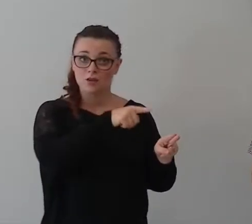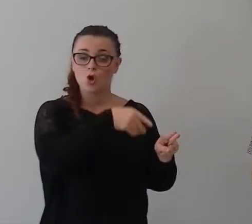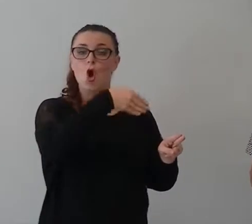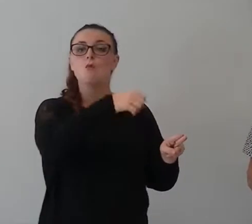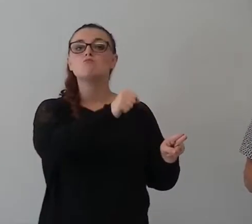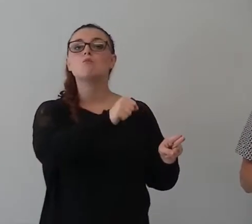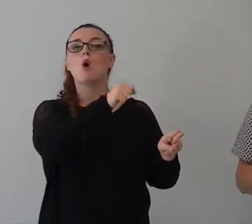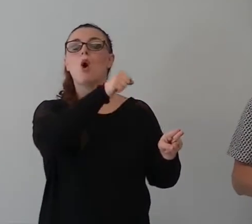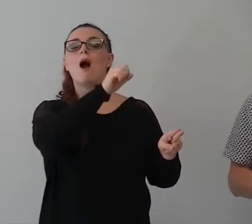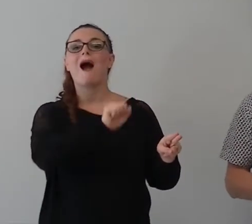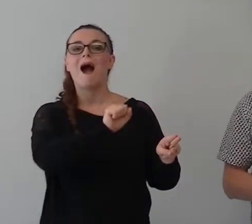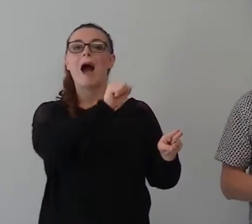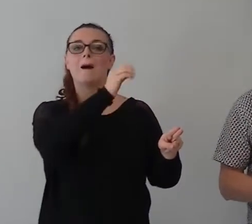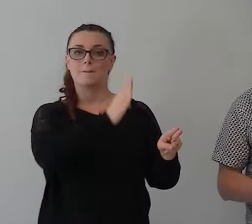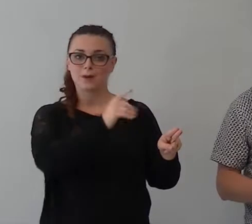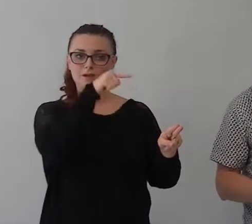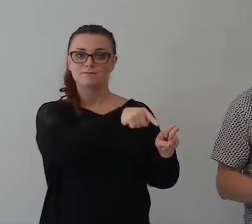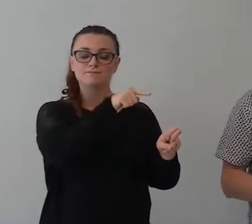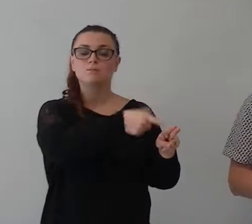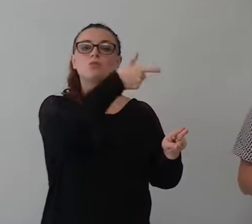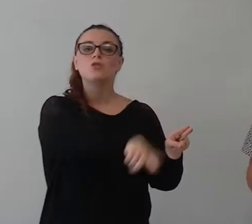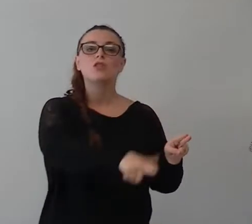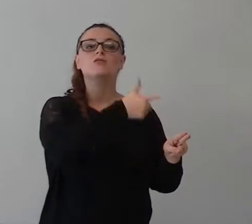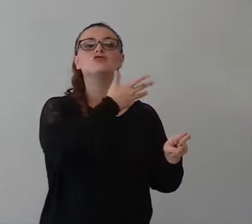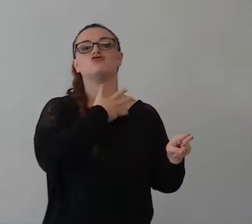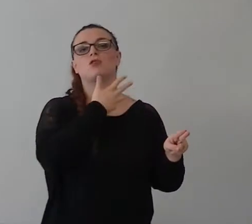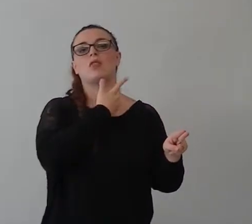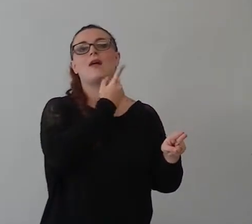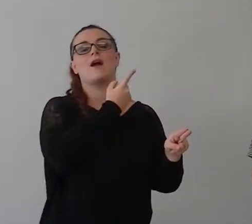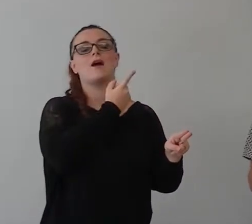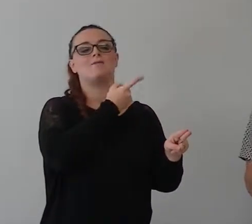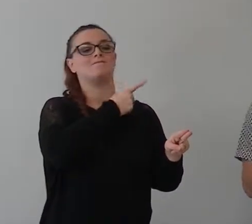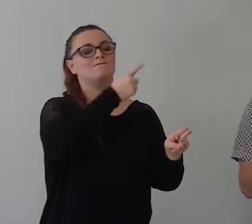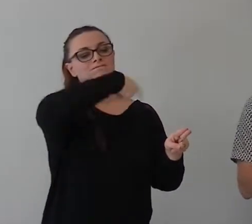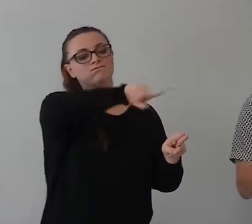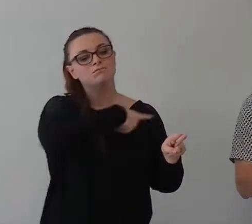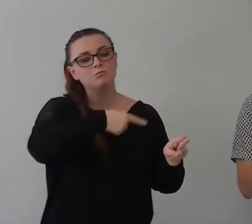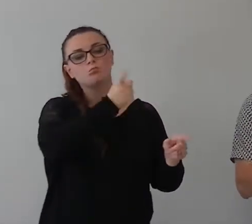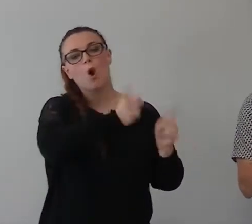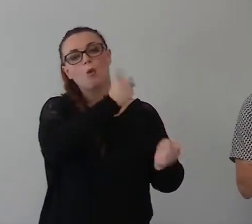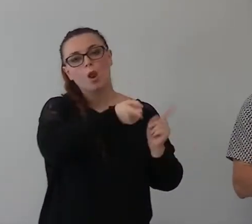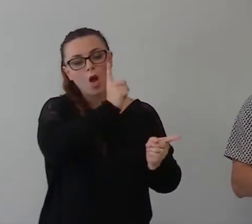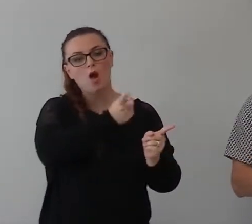dove adoravano un dio Chemosh e Moabiti, che erano in origine,